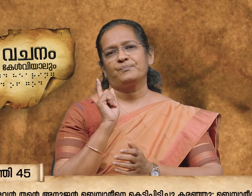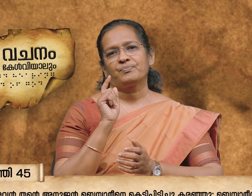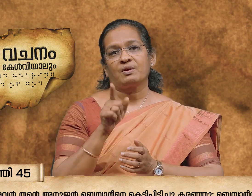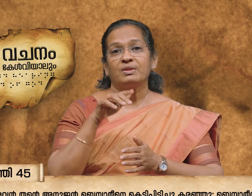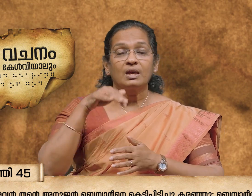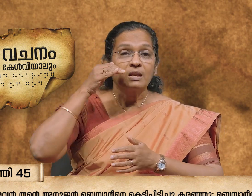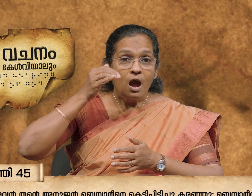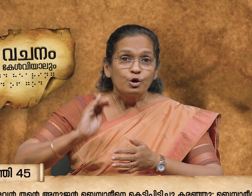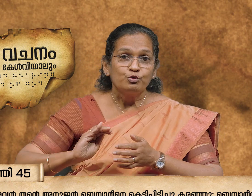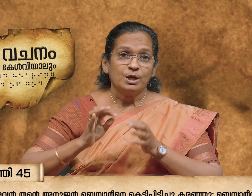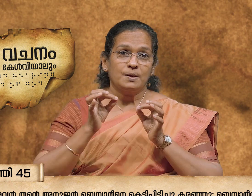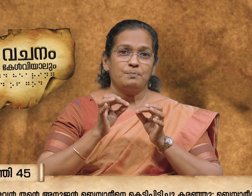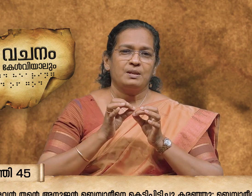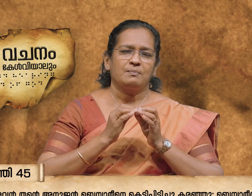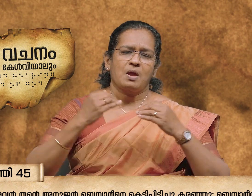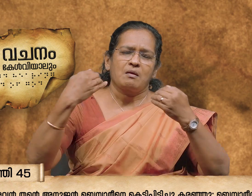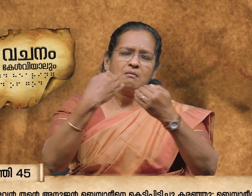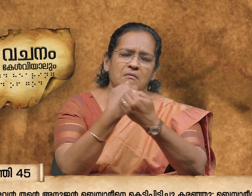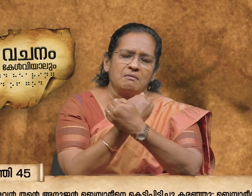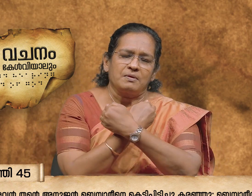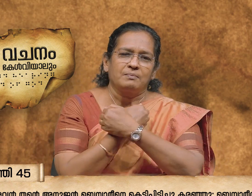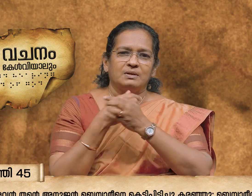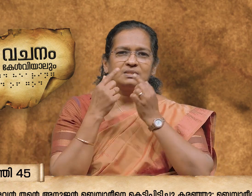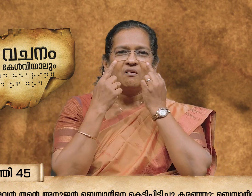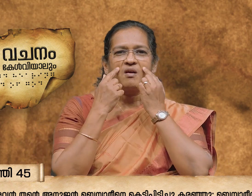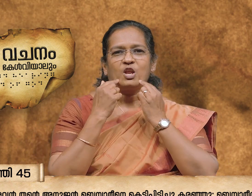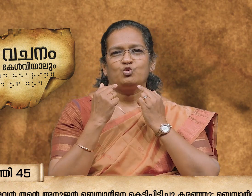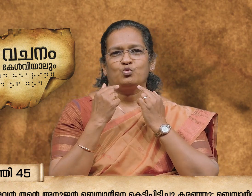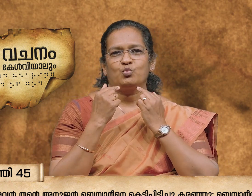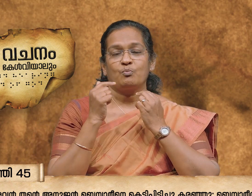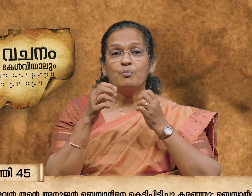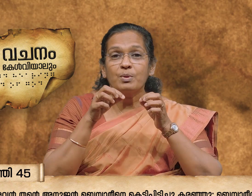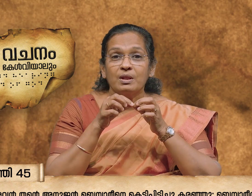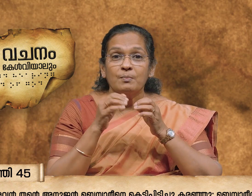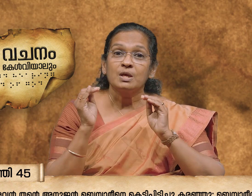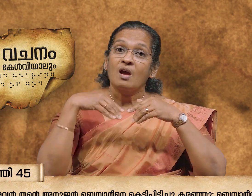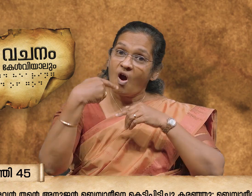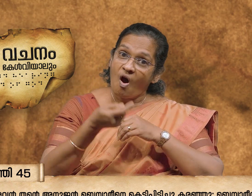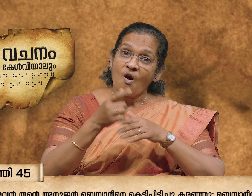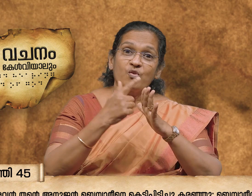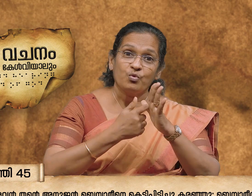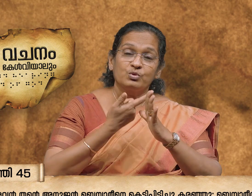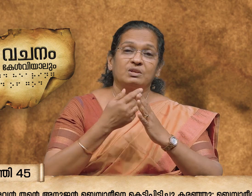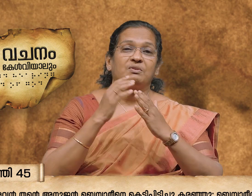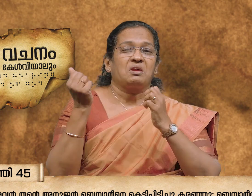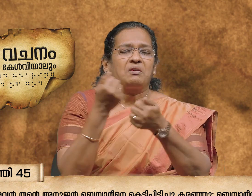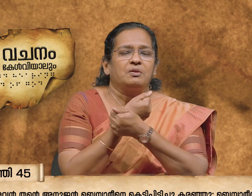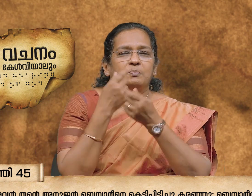അവൻ തൻ്റെ അനുജൻ ബെന്യാമീനെ കെട്ടിപ്പിടിച്ചു കരഞ്ഞു. ബെന്യാമീൻ അവനെയും കെട്ടിപ്പിടിച്ചു കരഞ്ഞു.